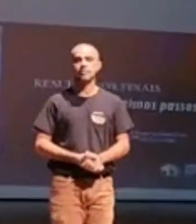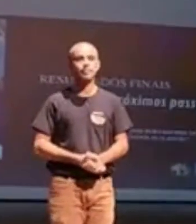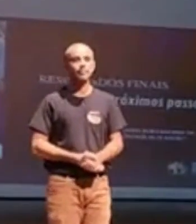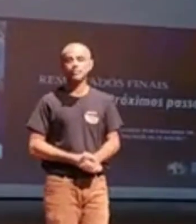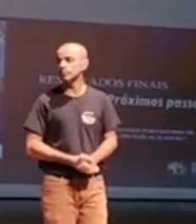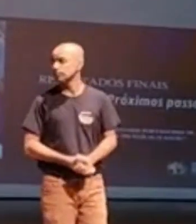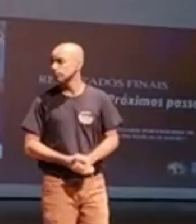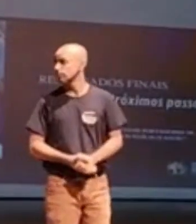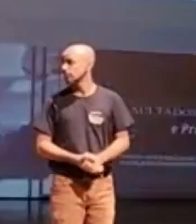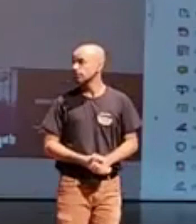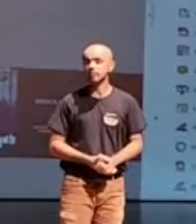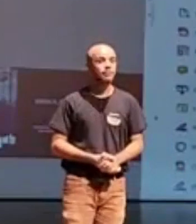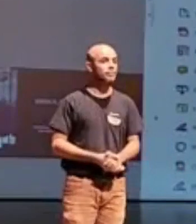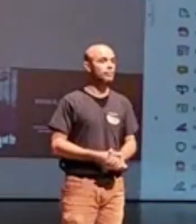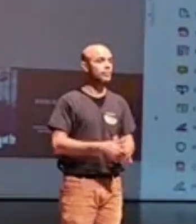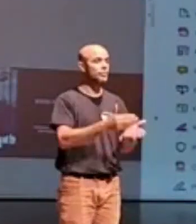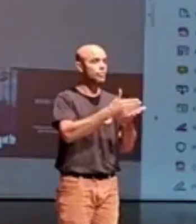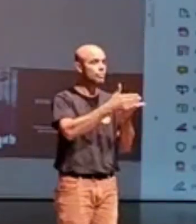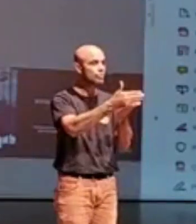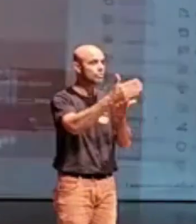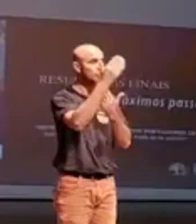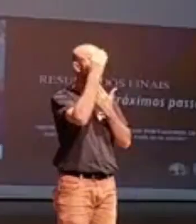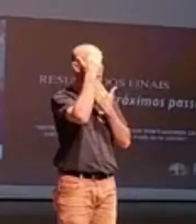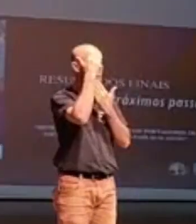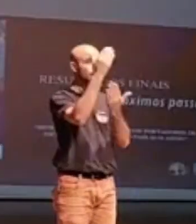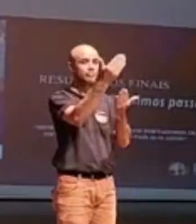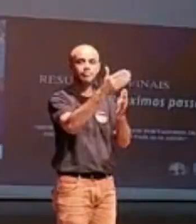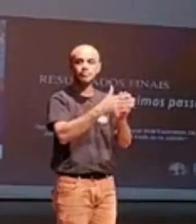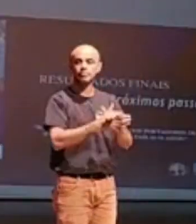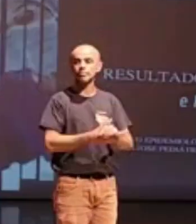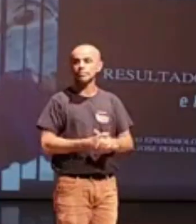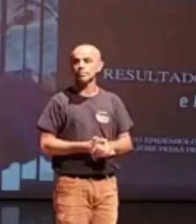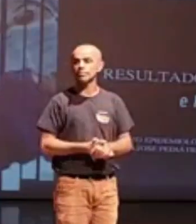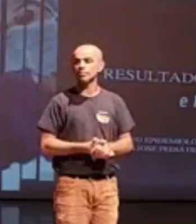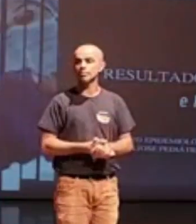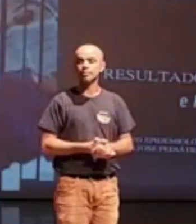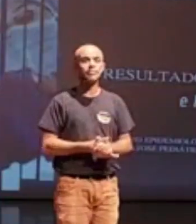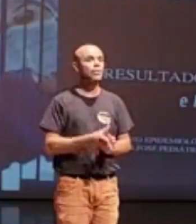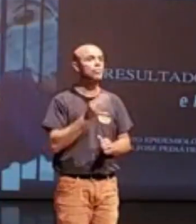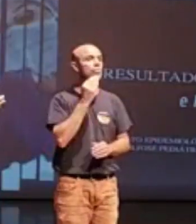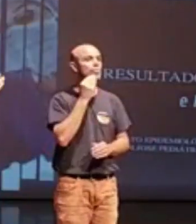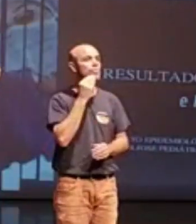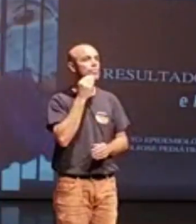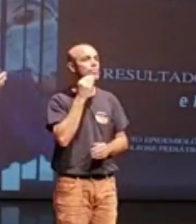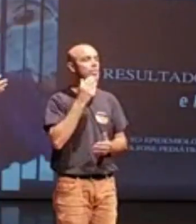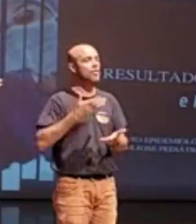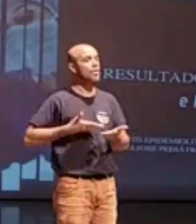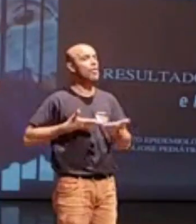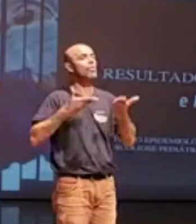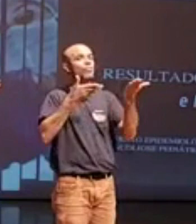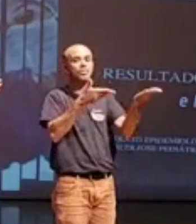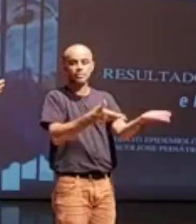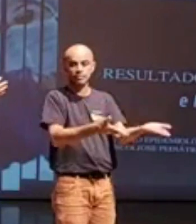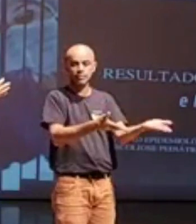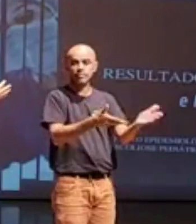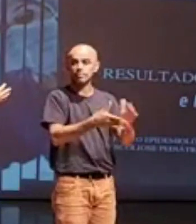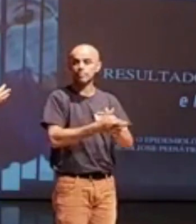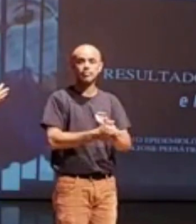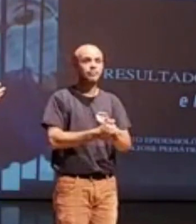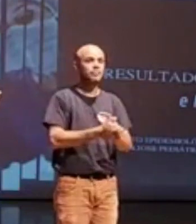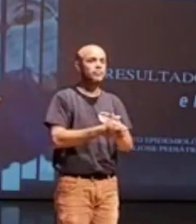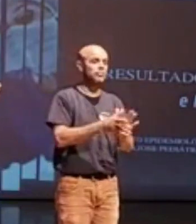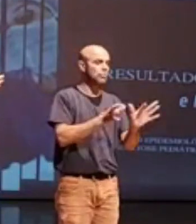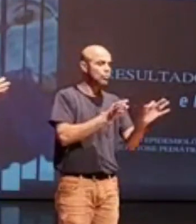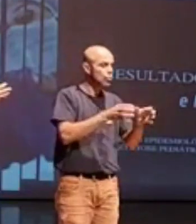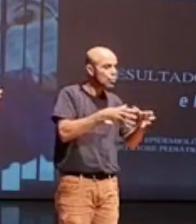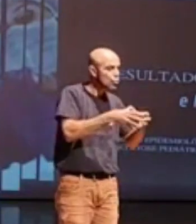Bom, inicialmente gostaria de agradecer a oportunidade, o convite, toda a comissão